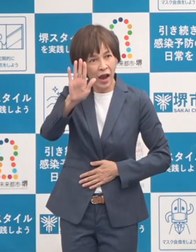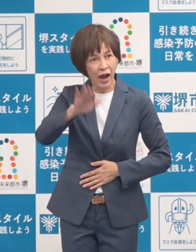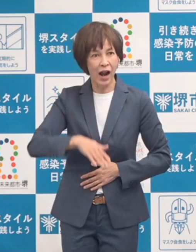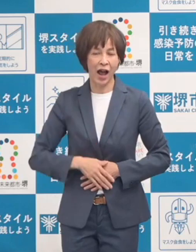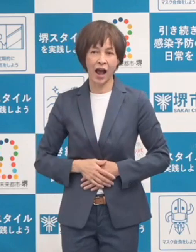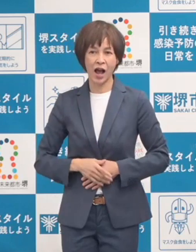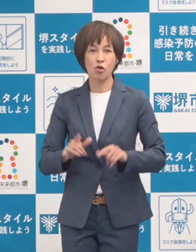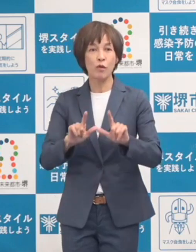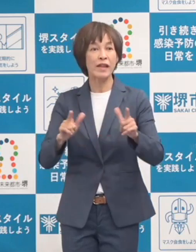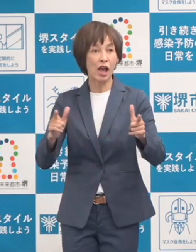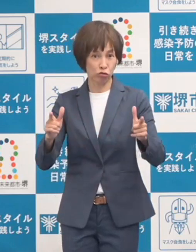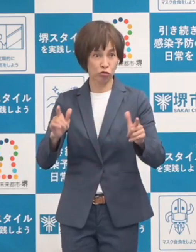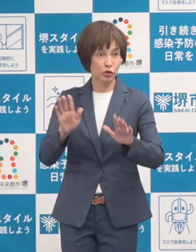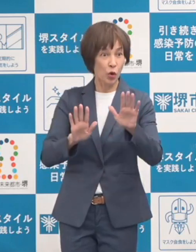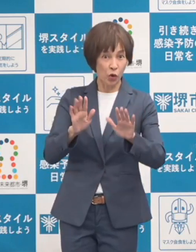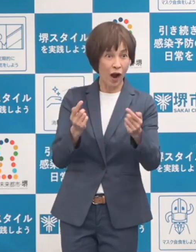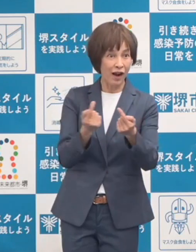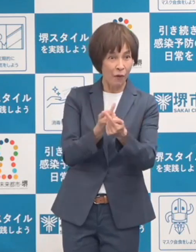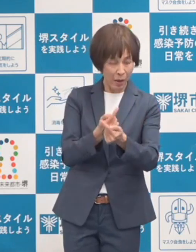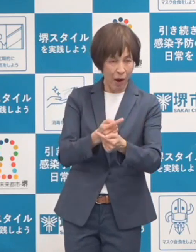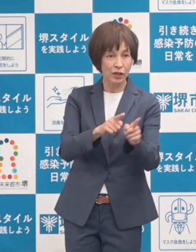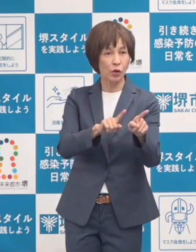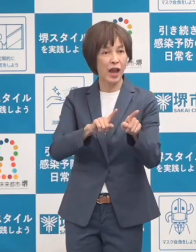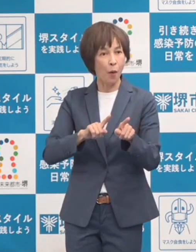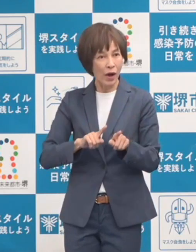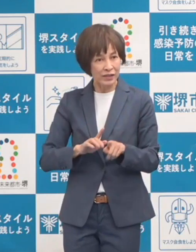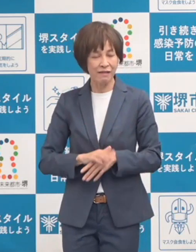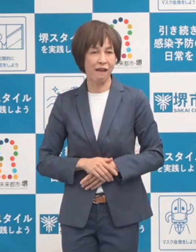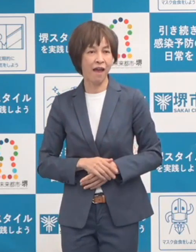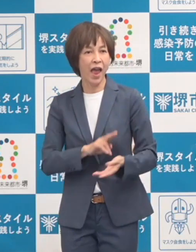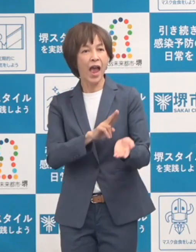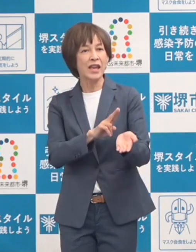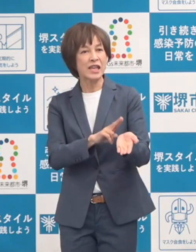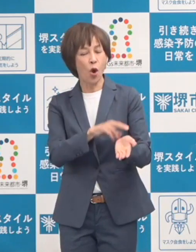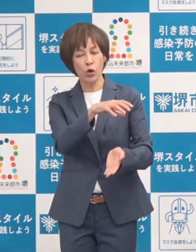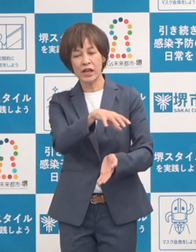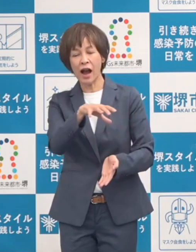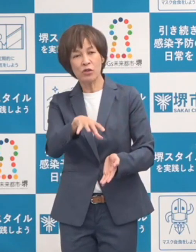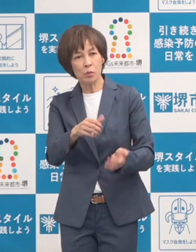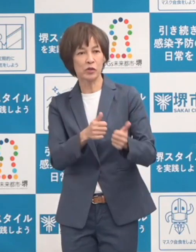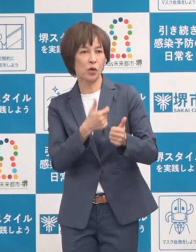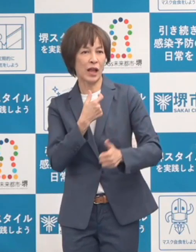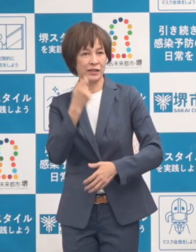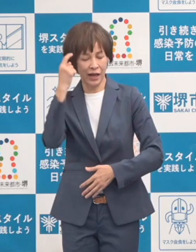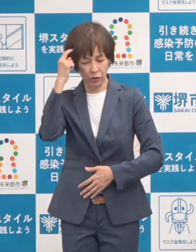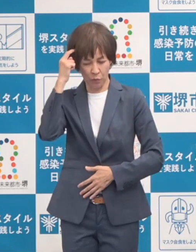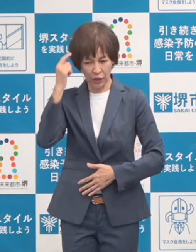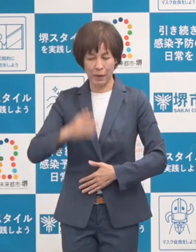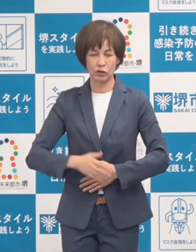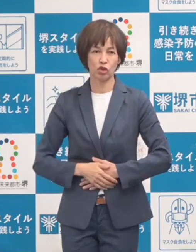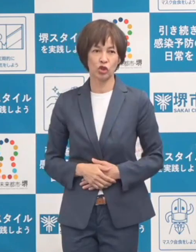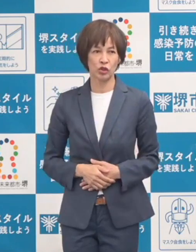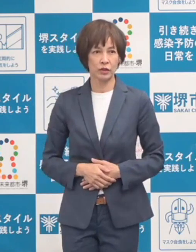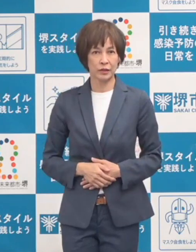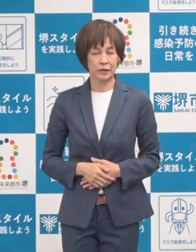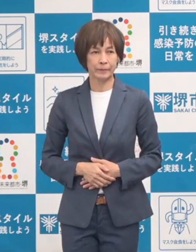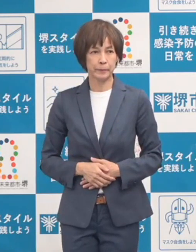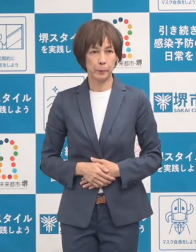ば増えてくる状況が変わるようであれば、皆さん医療機関の皆さんともご相談させていただきたいと考えています。